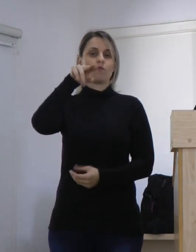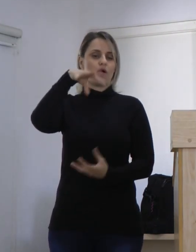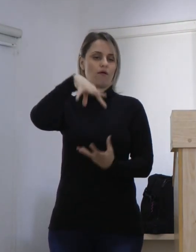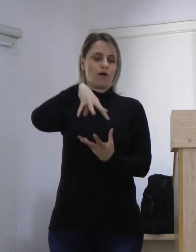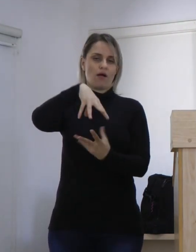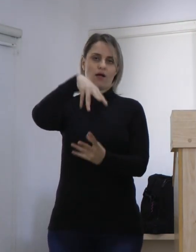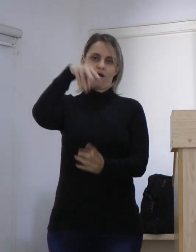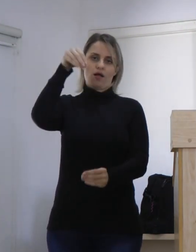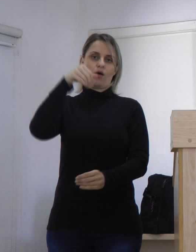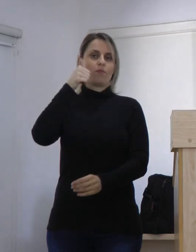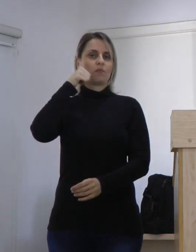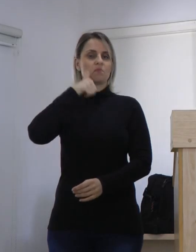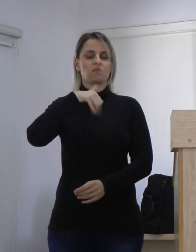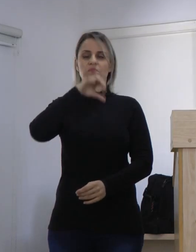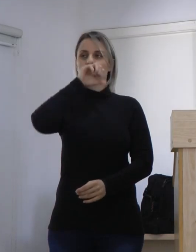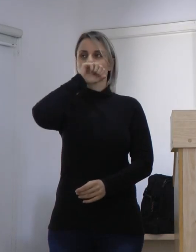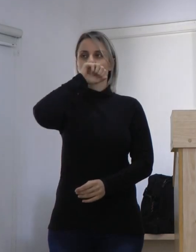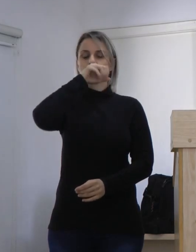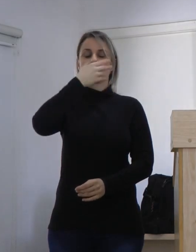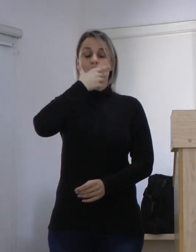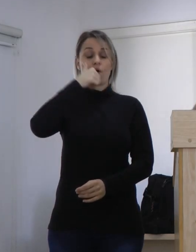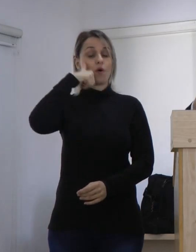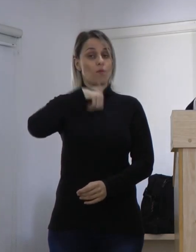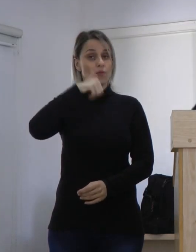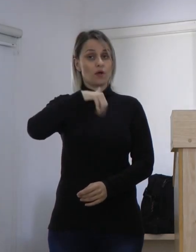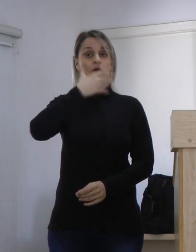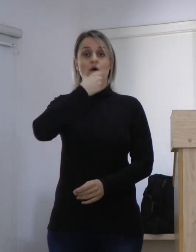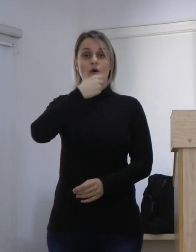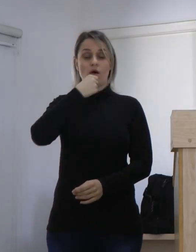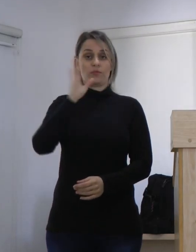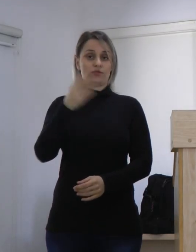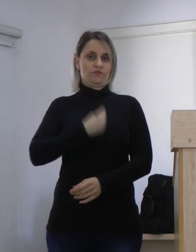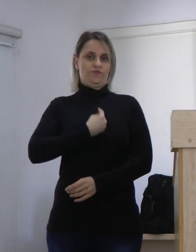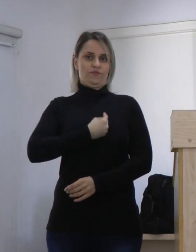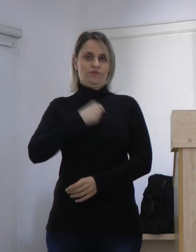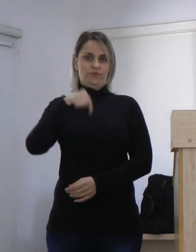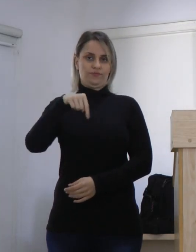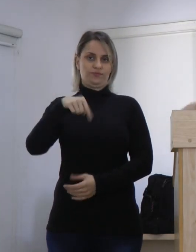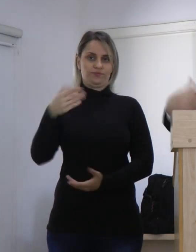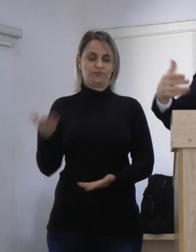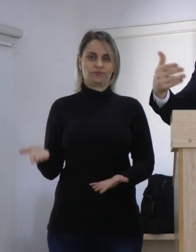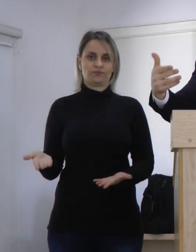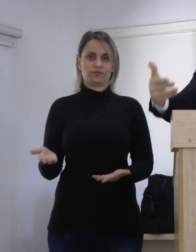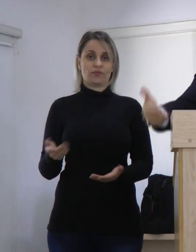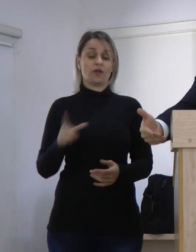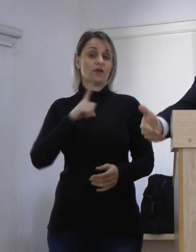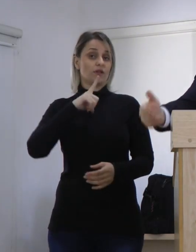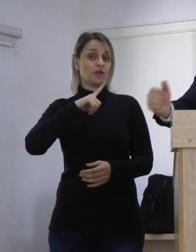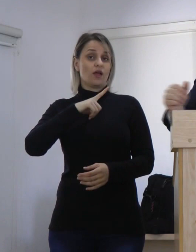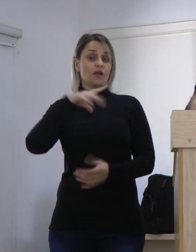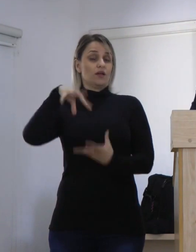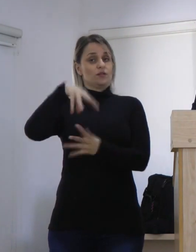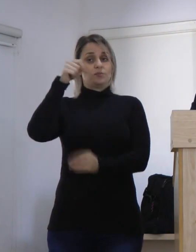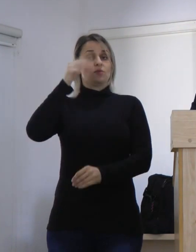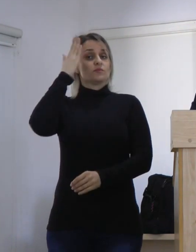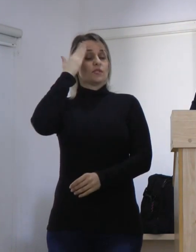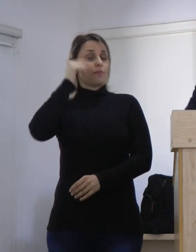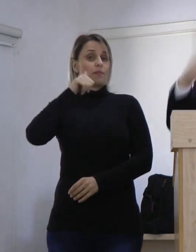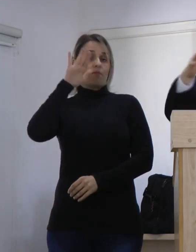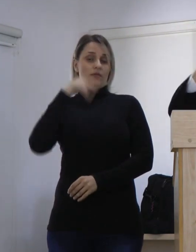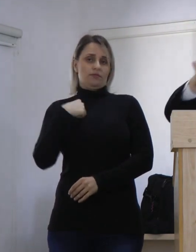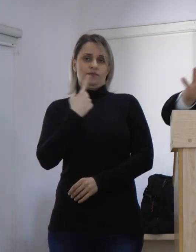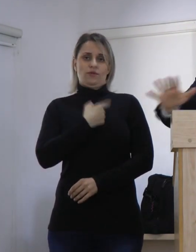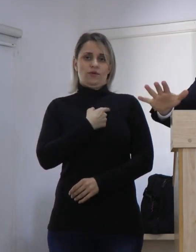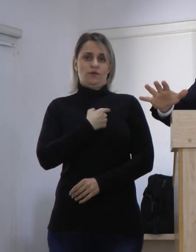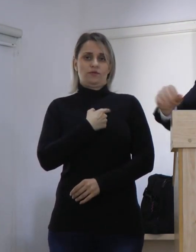já viveram na Terra. Tem espíritos que sabem tanto quanto nós, tem espíritos que sabem menos do que nós, tem